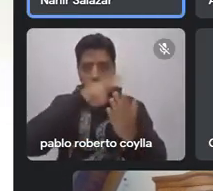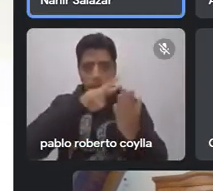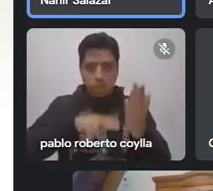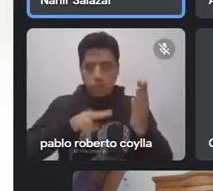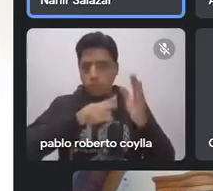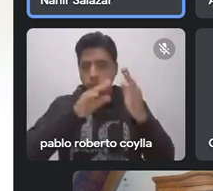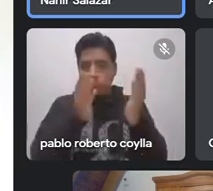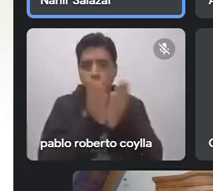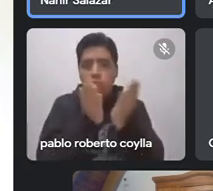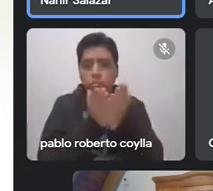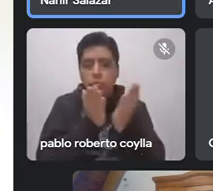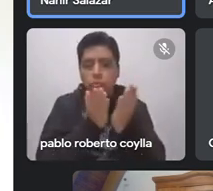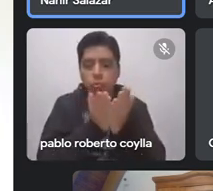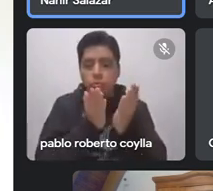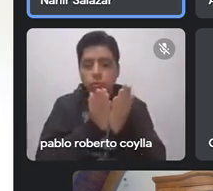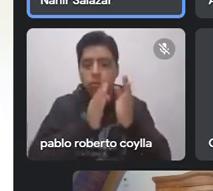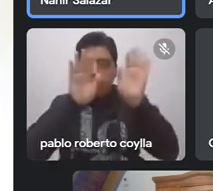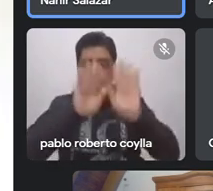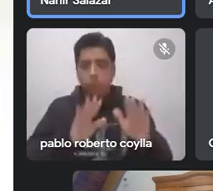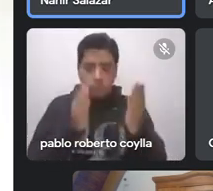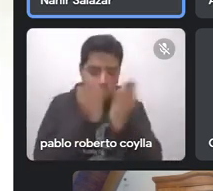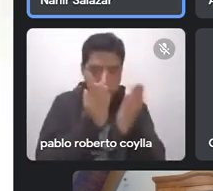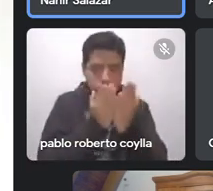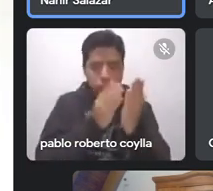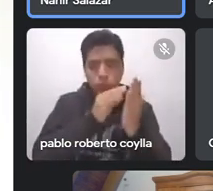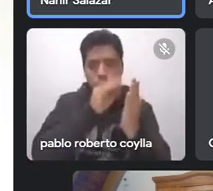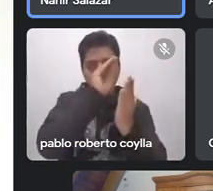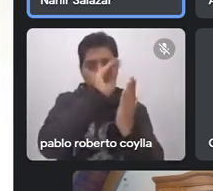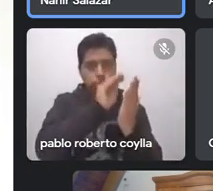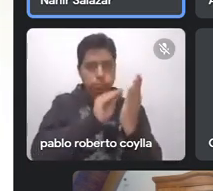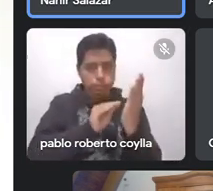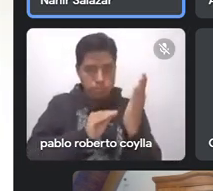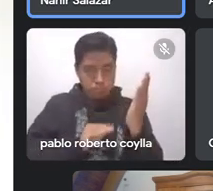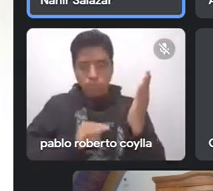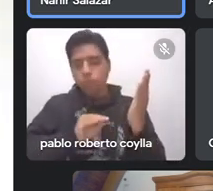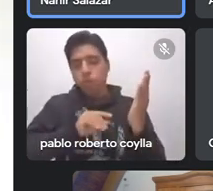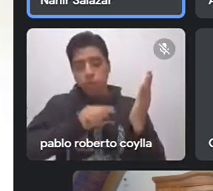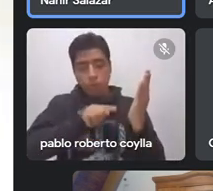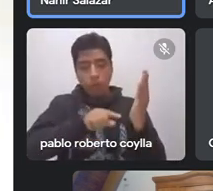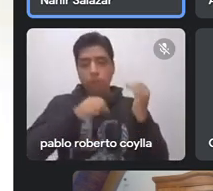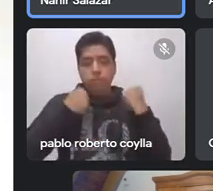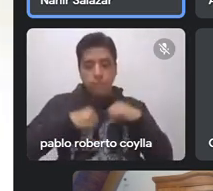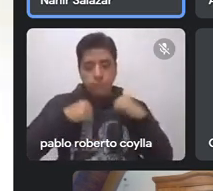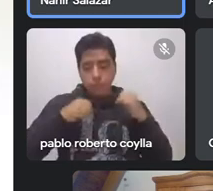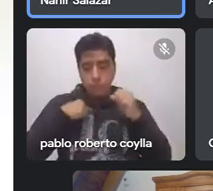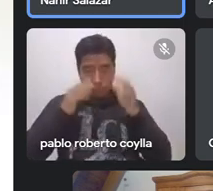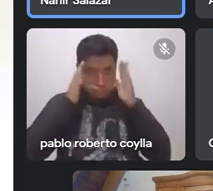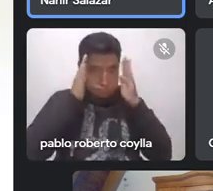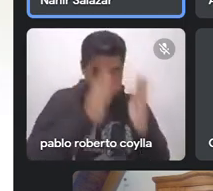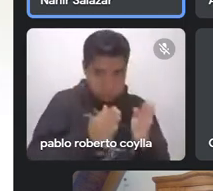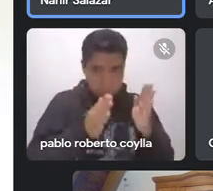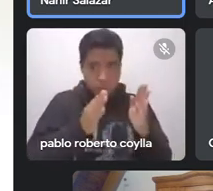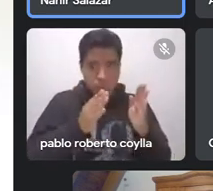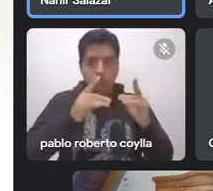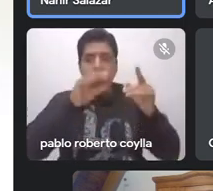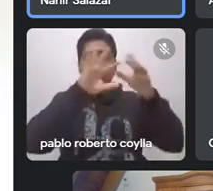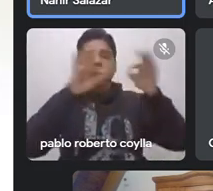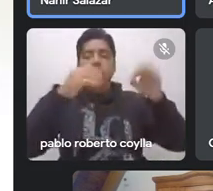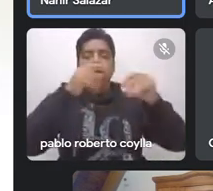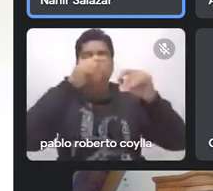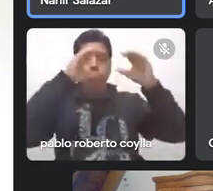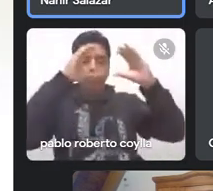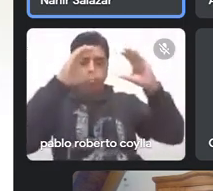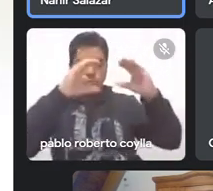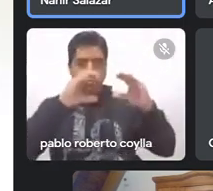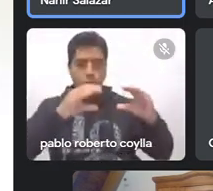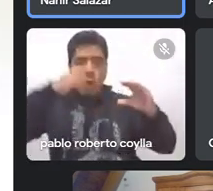Yo preparo mi glosario, mi vocabulario, ¿sí? Para practicar, me